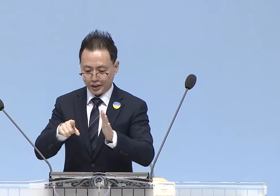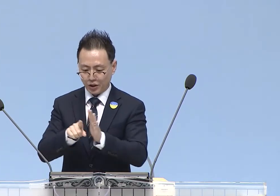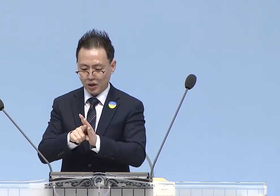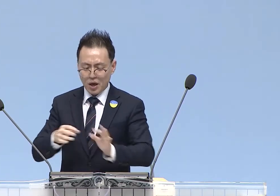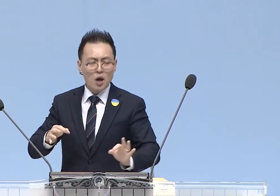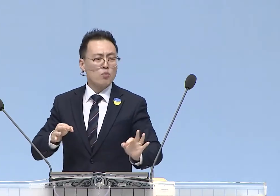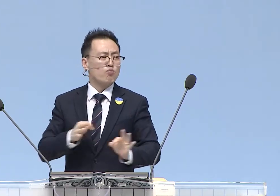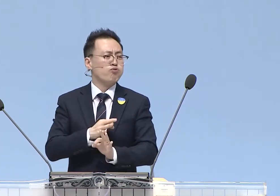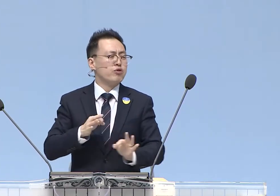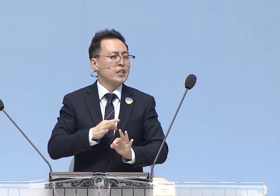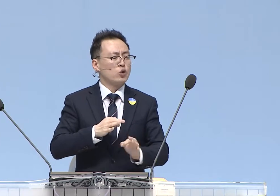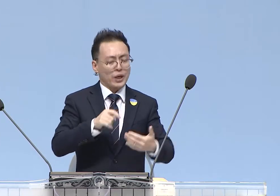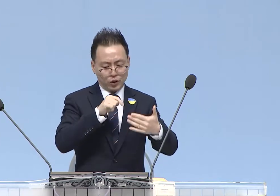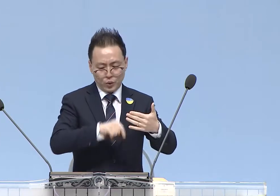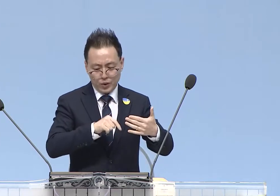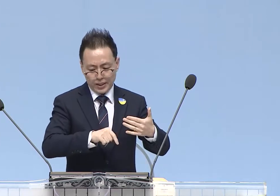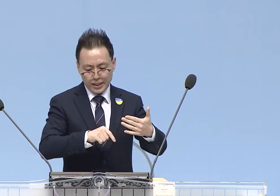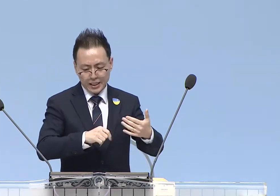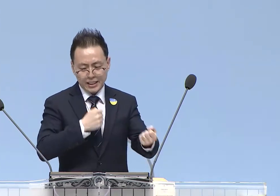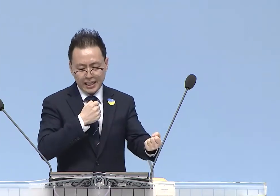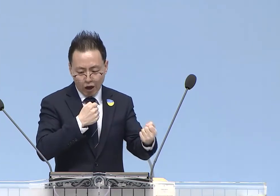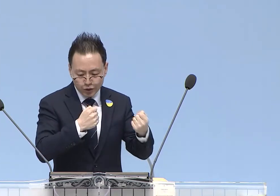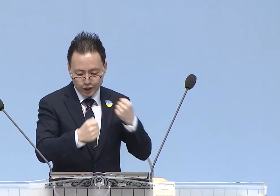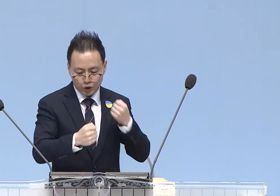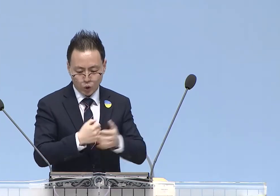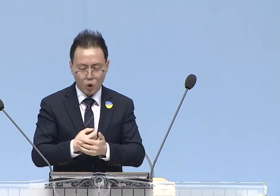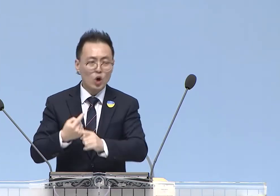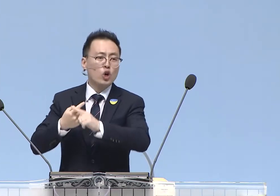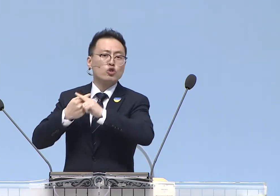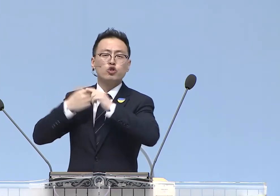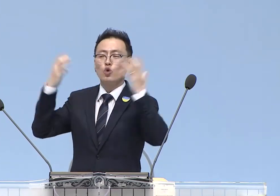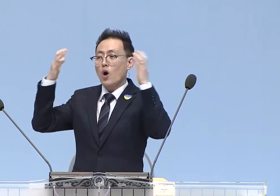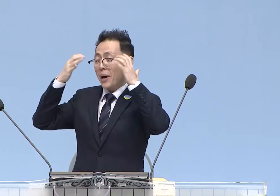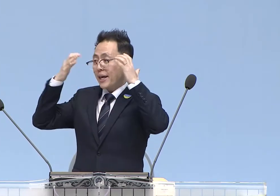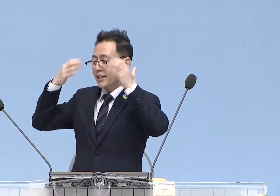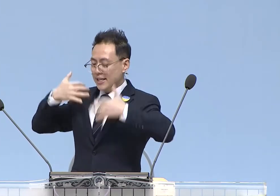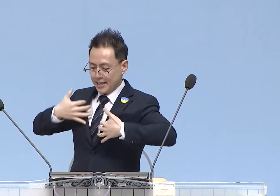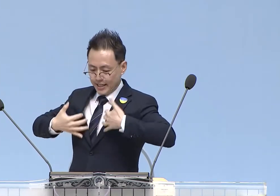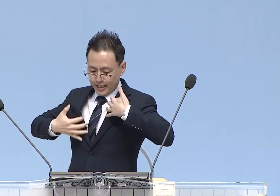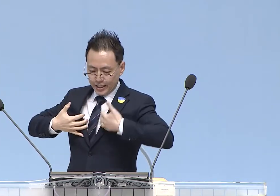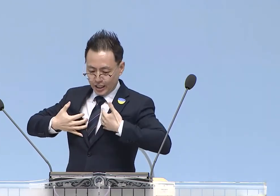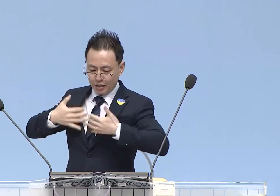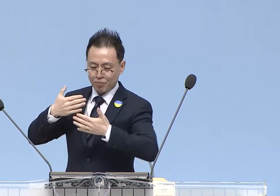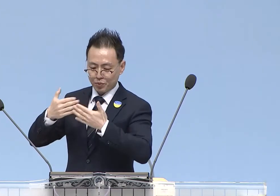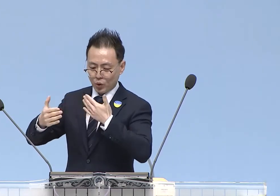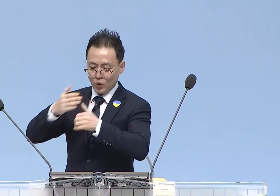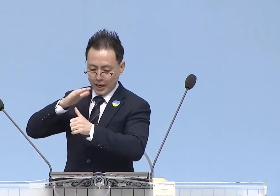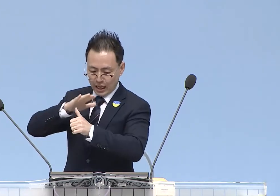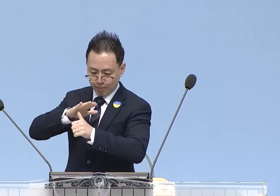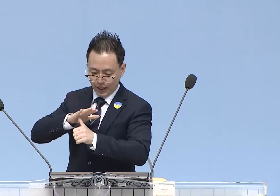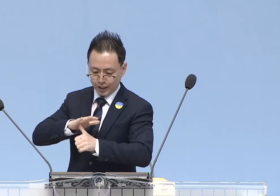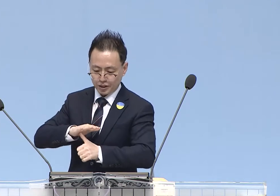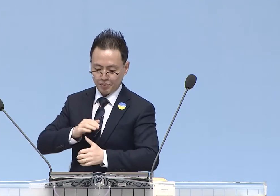위해서 불의 속에서도 그 가운데서도 순교와 박해를 기쁨으로 감내하였습니다.